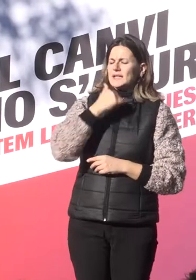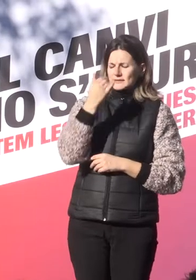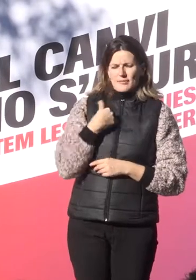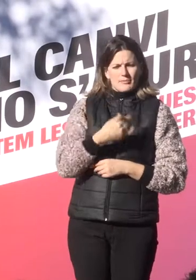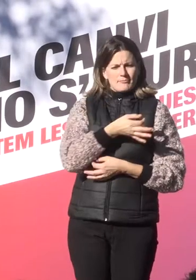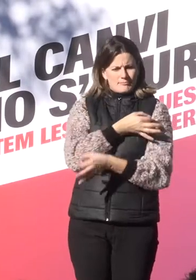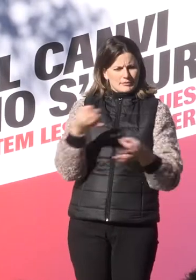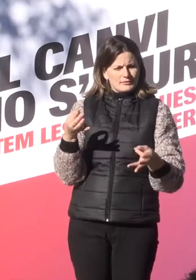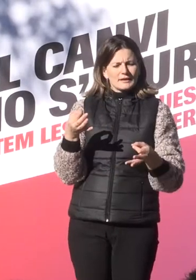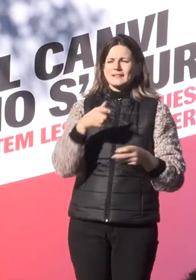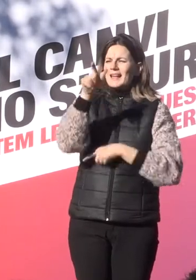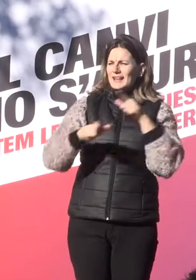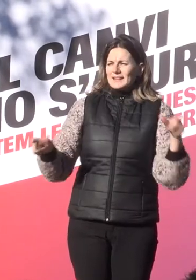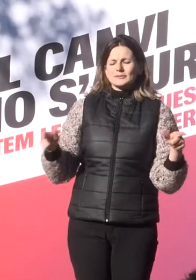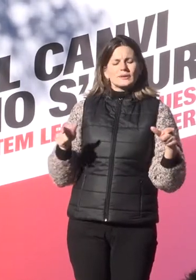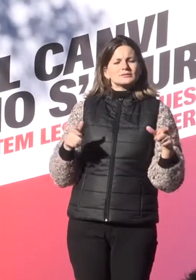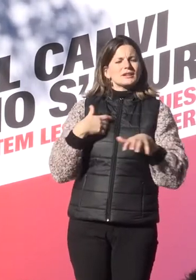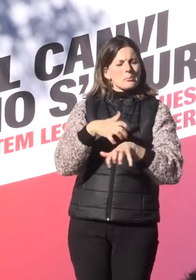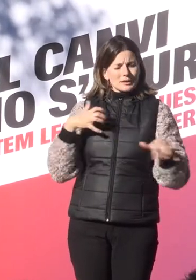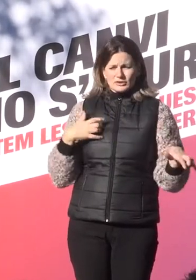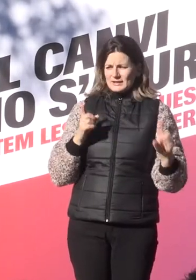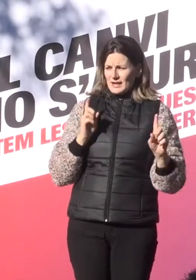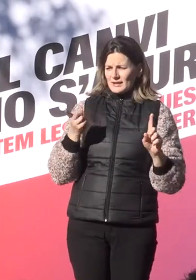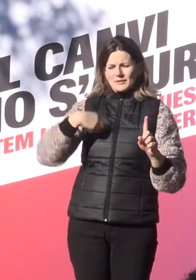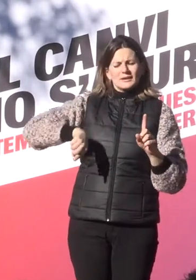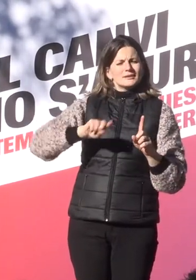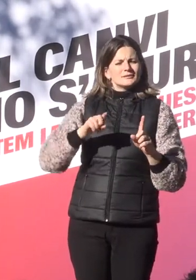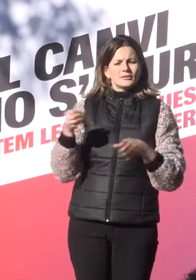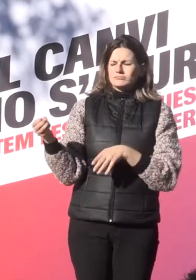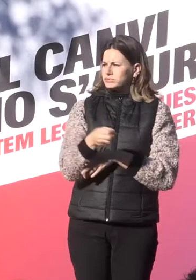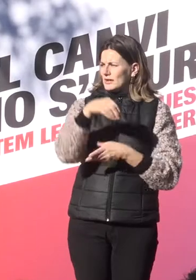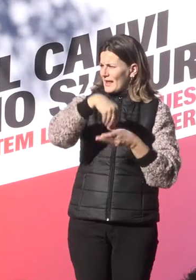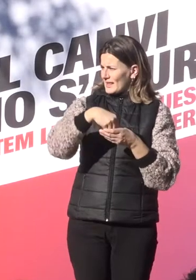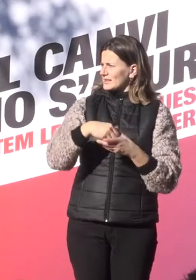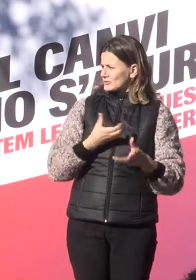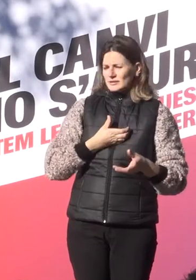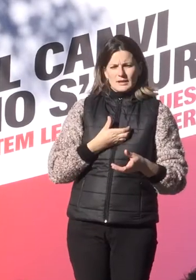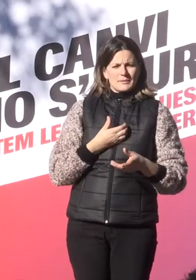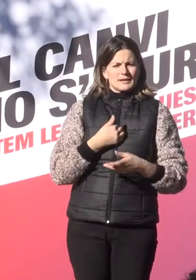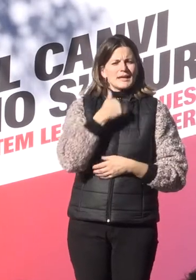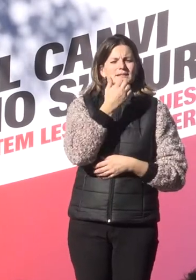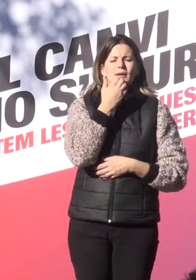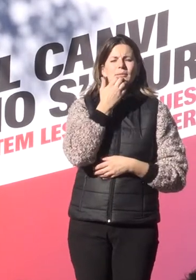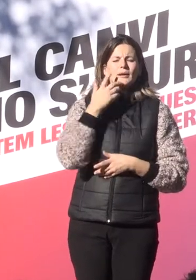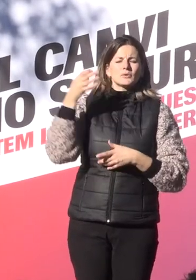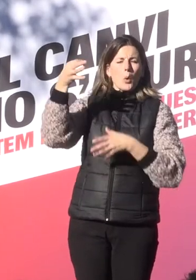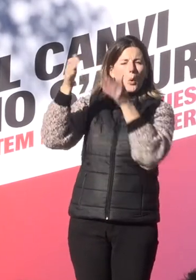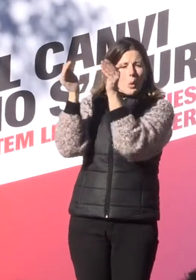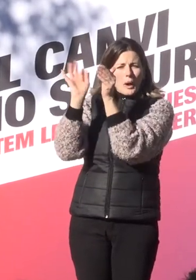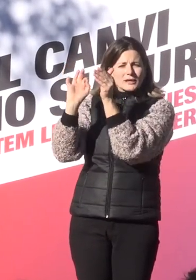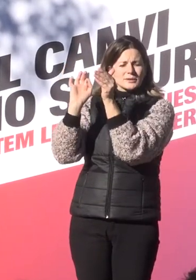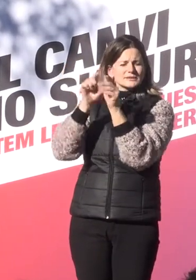conscientes quién es la gente que mayoritariamente nos ha puesto a nosotros en el ayuntamiento sabemos que no han sido los grandes lobbies